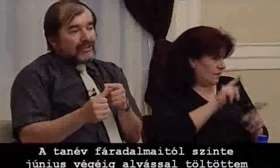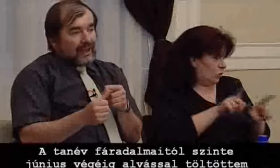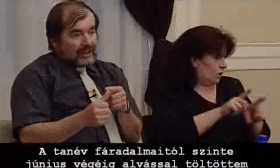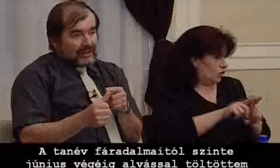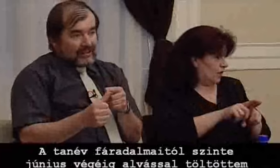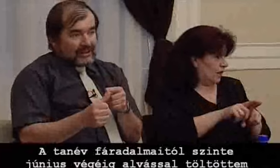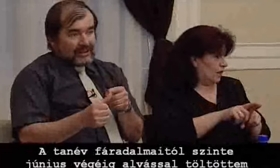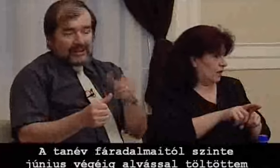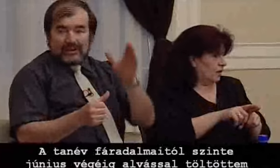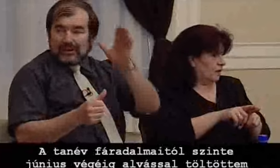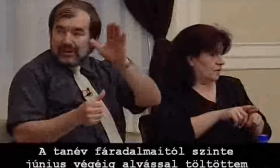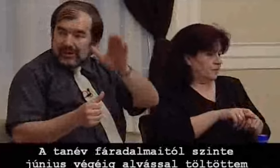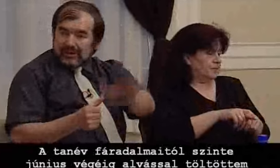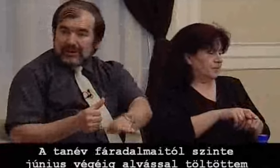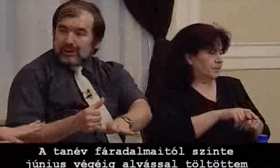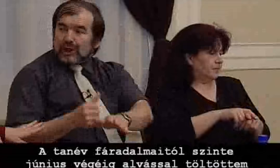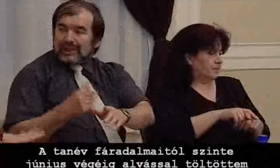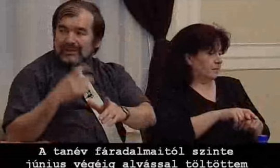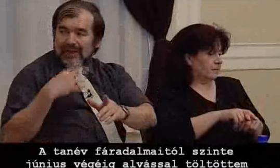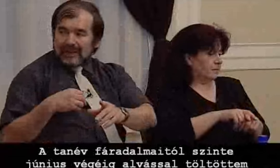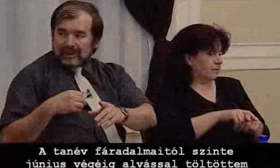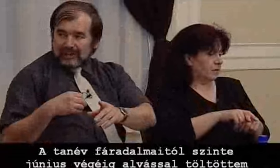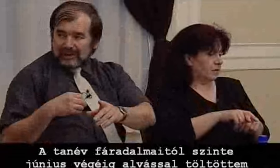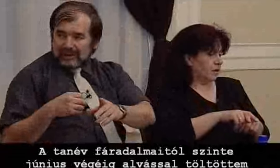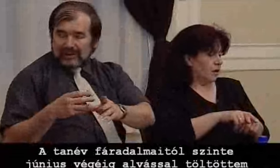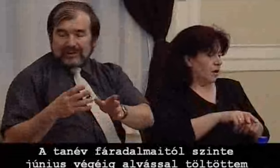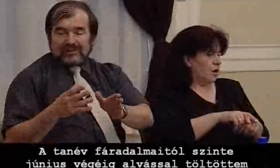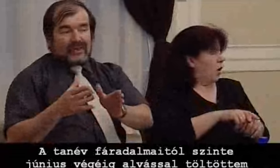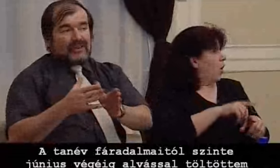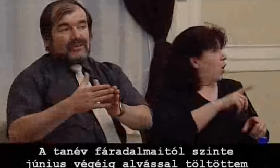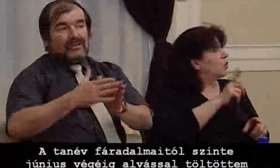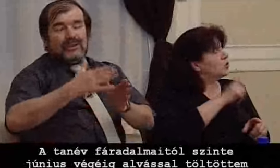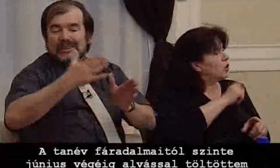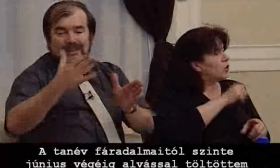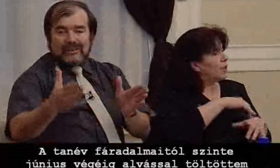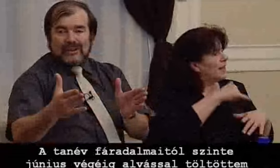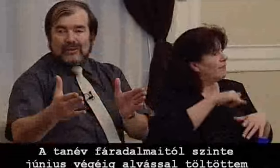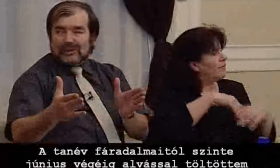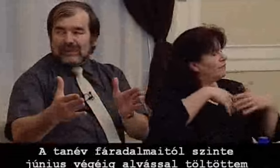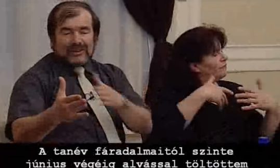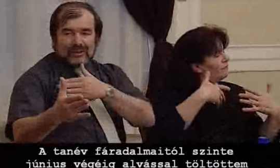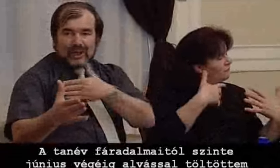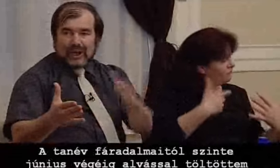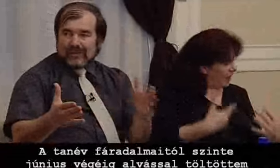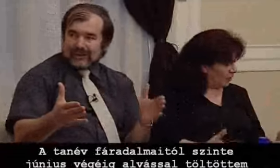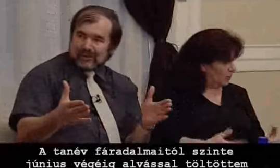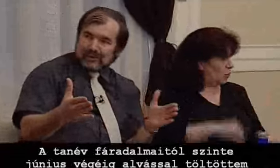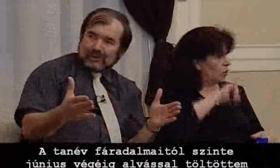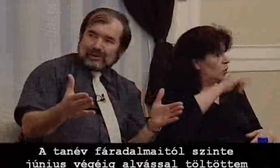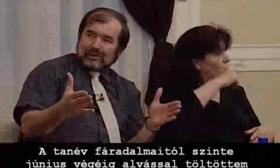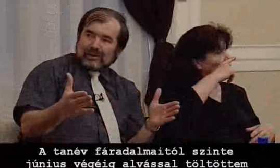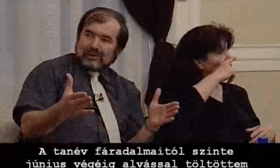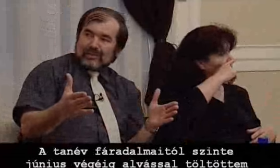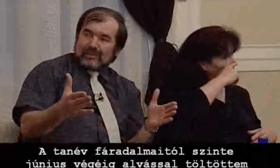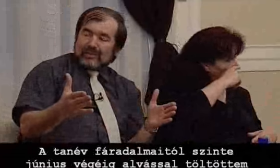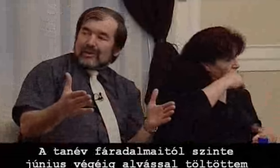Tanév fáradalmaitól. Tanév fáradalmaitól. A tanév fáradalmaitól. Szinte június végéig csak alvással